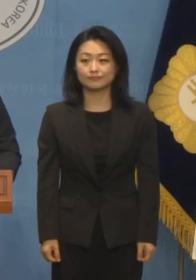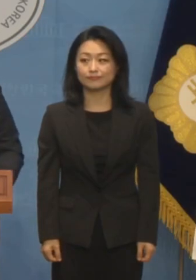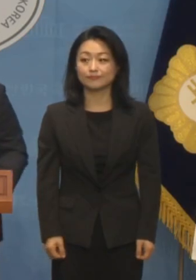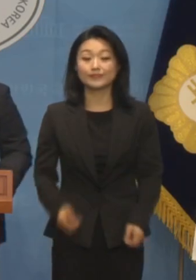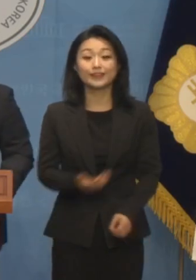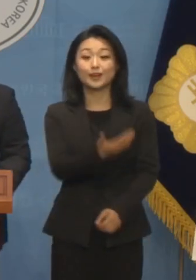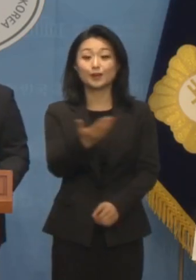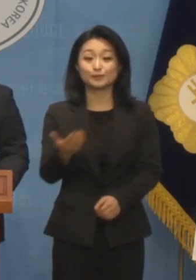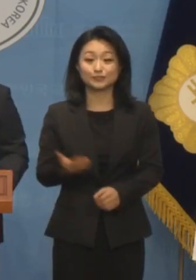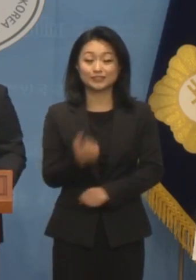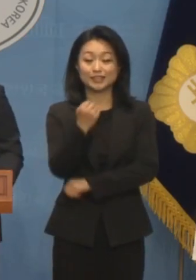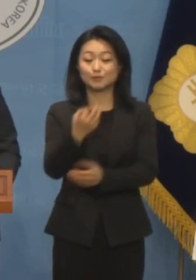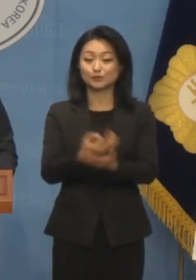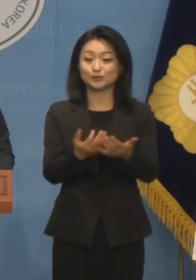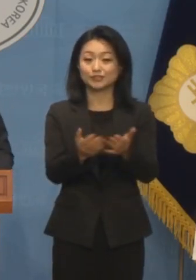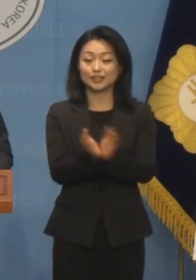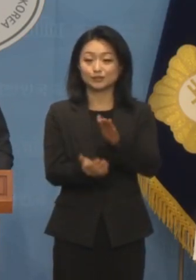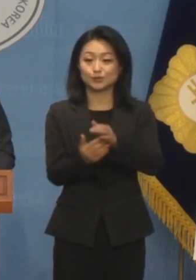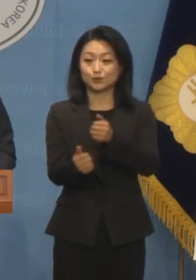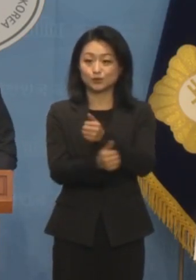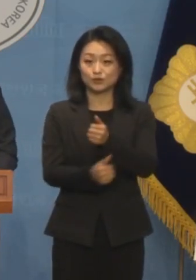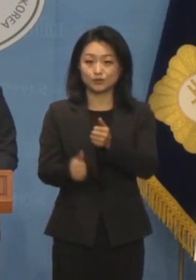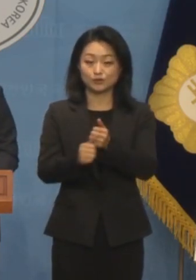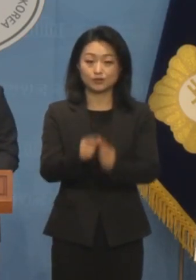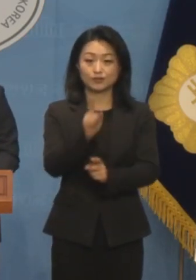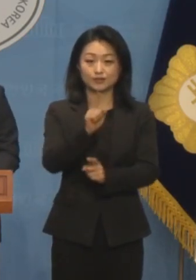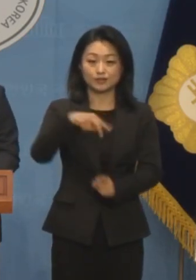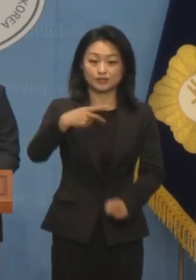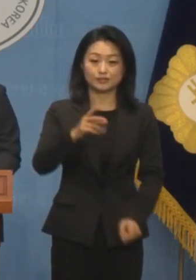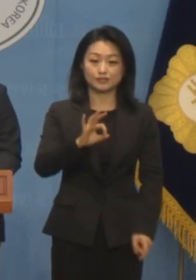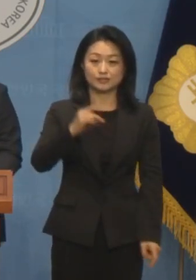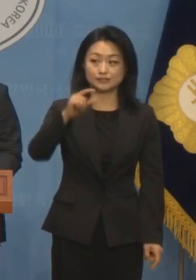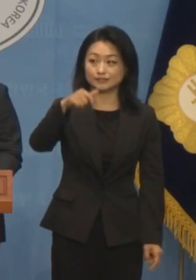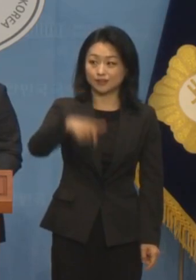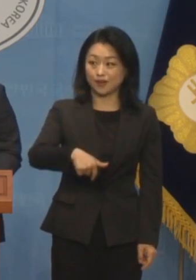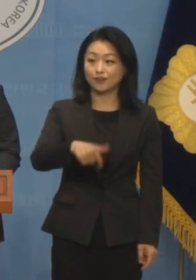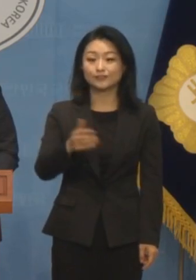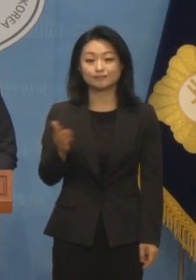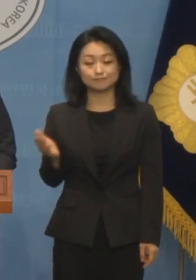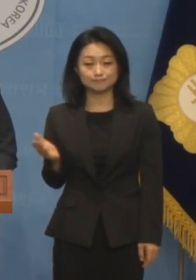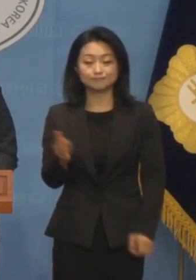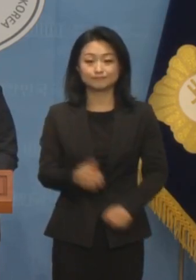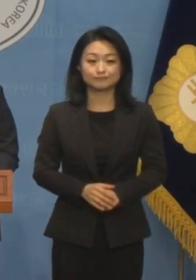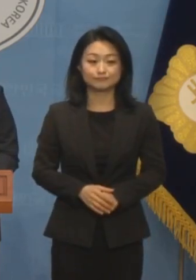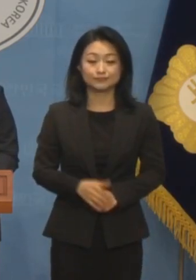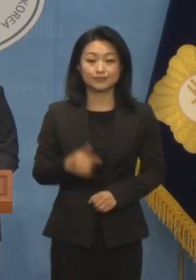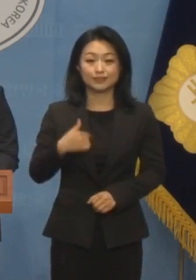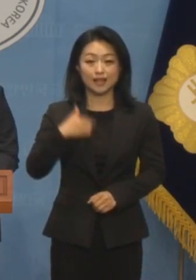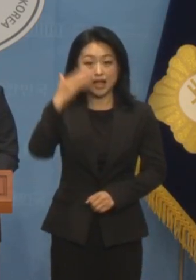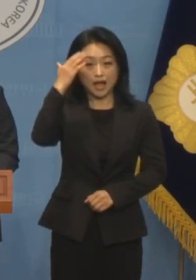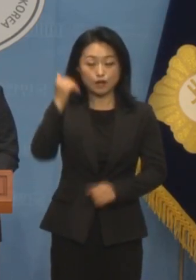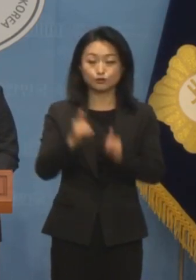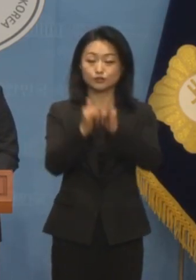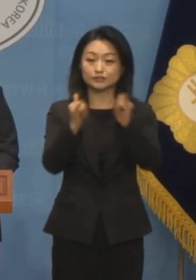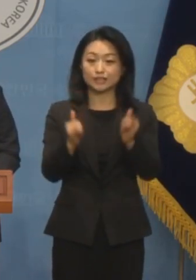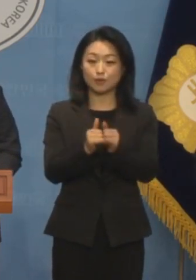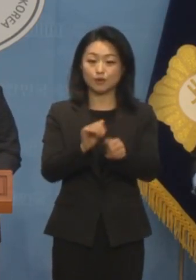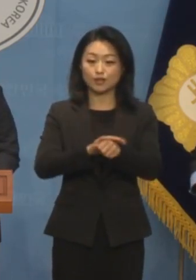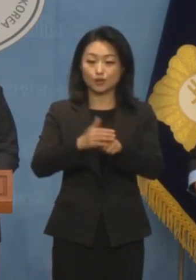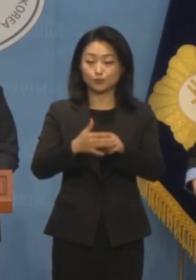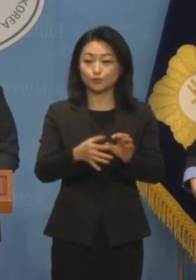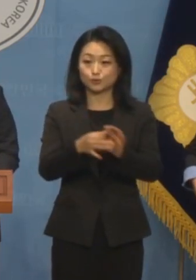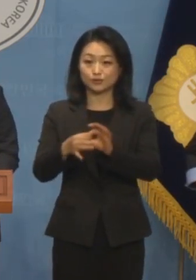국민 여러분, 기본소득당 최고위원 이승석입니다. 저는 직전 한국사회적경제연대회의